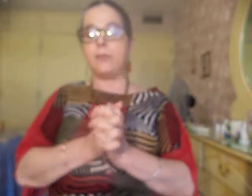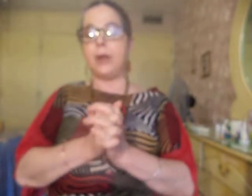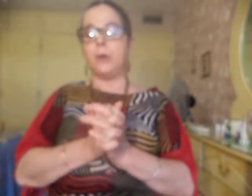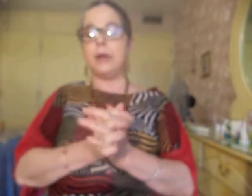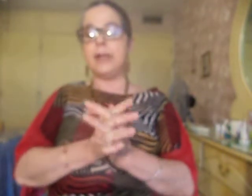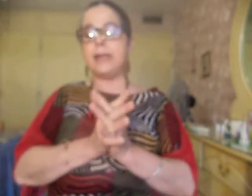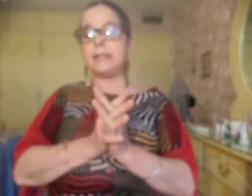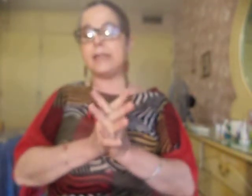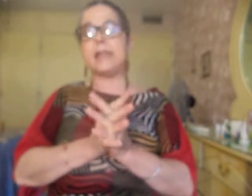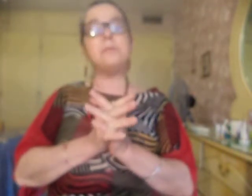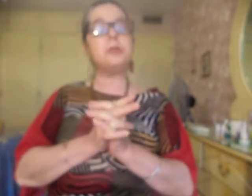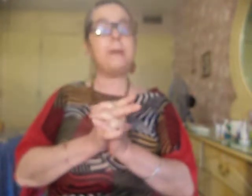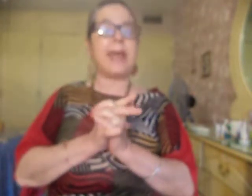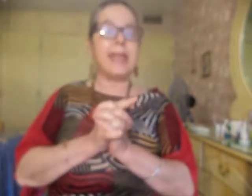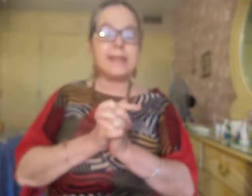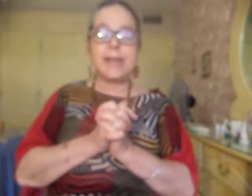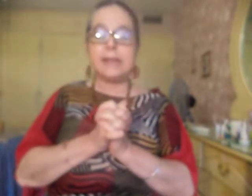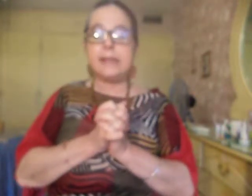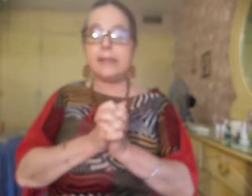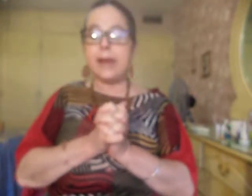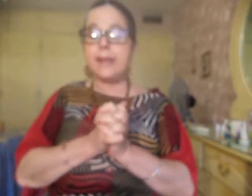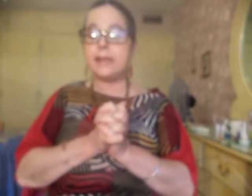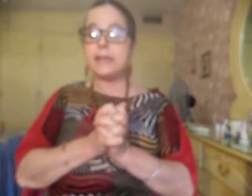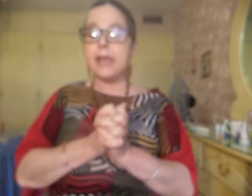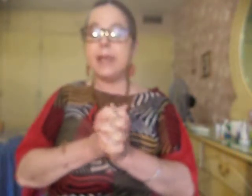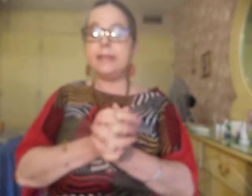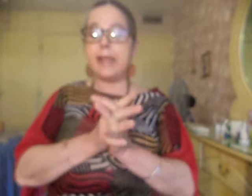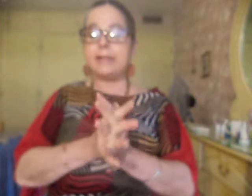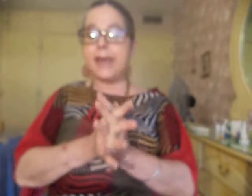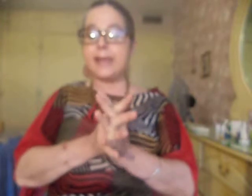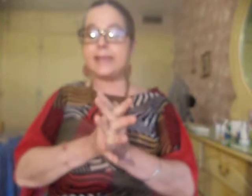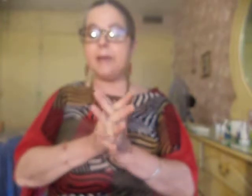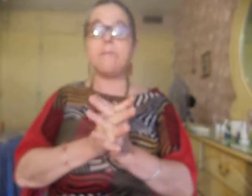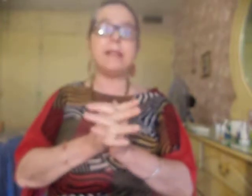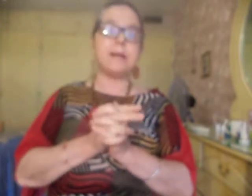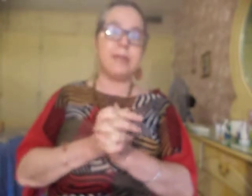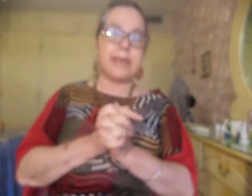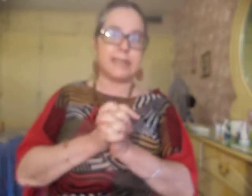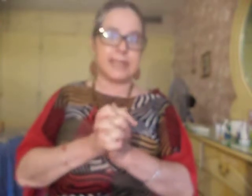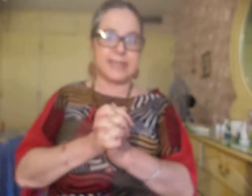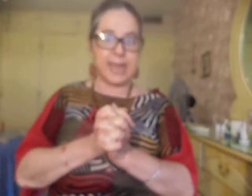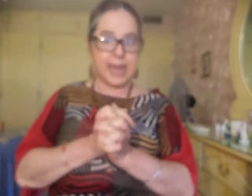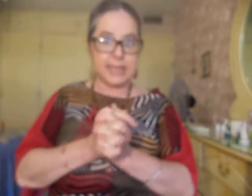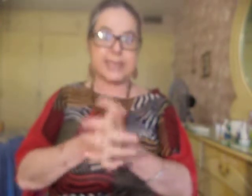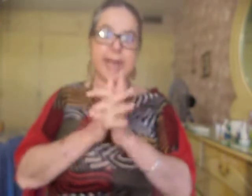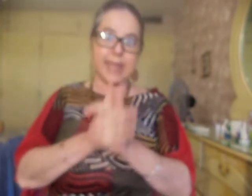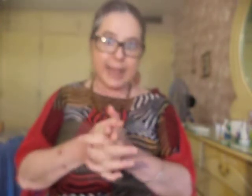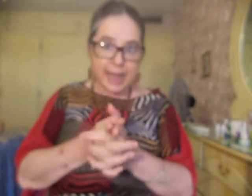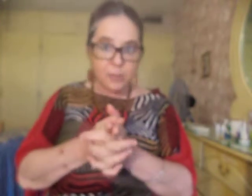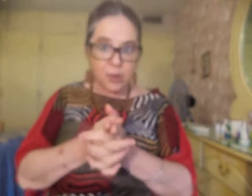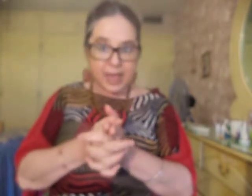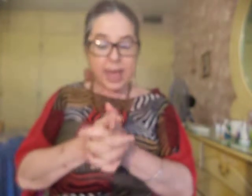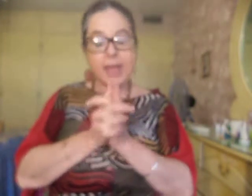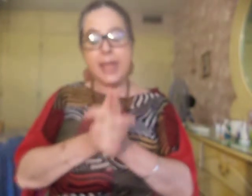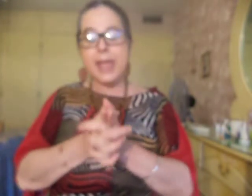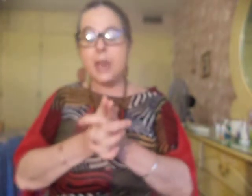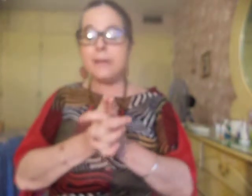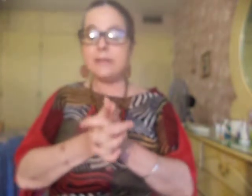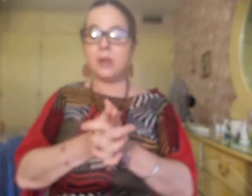Bueno, necesitamos pequeñas cantidades de 13 vitaminas esenciales, y aquí te las voy a ir